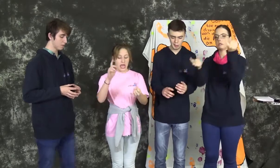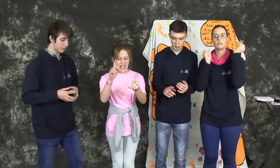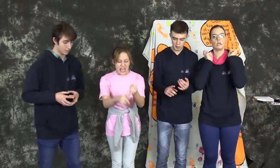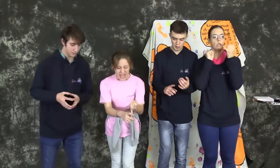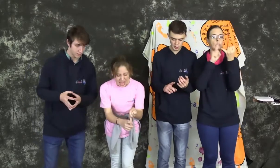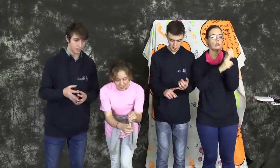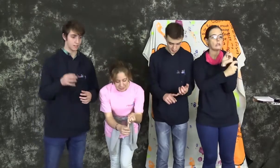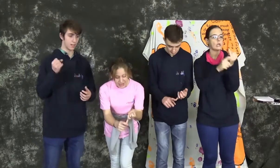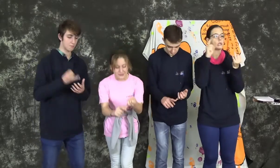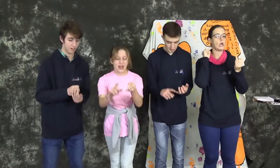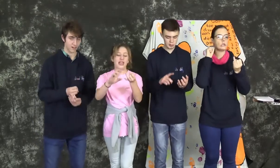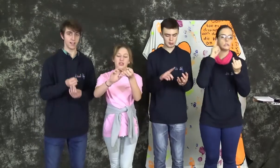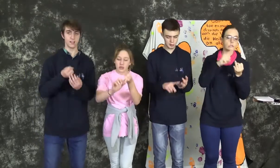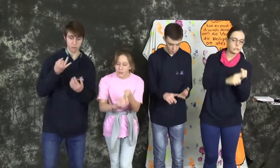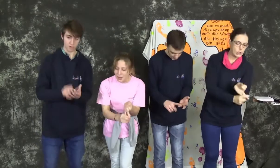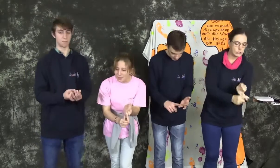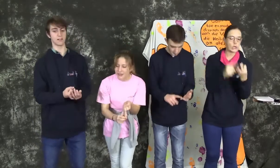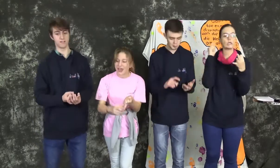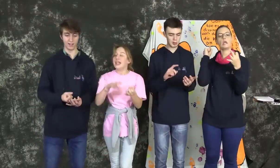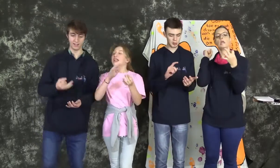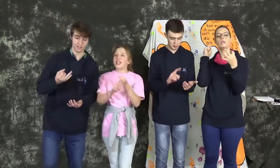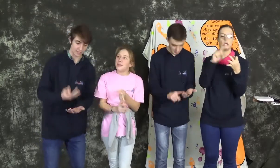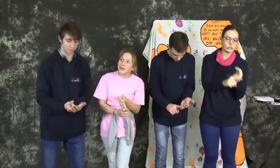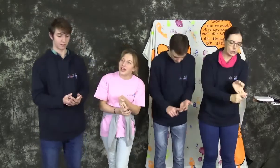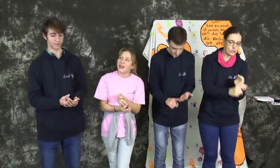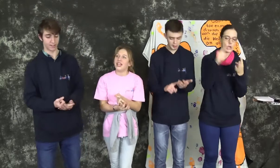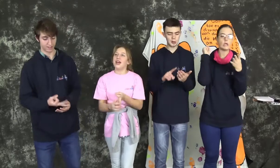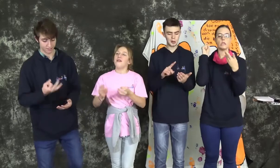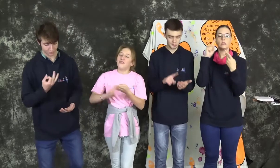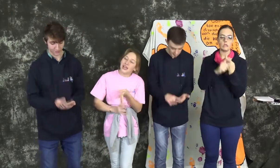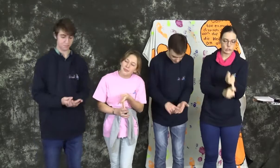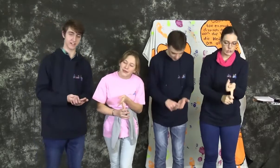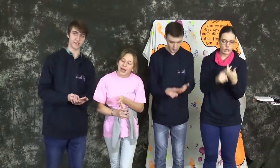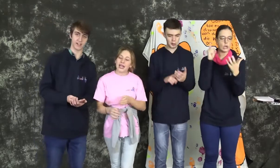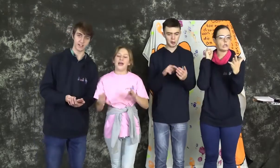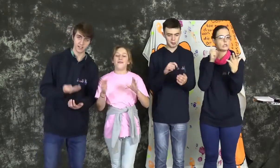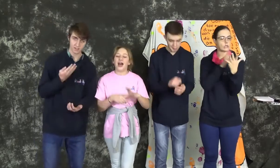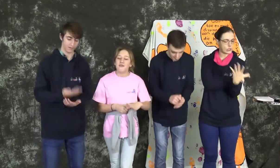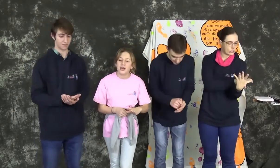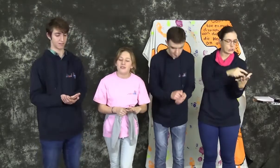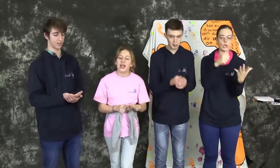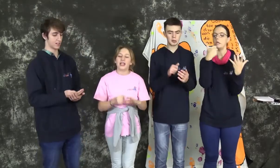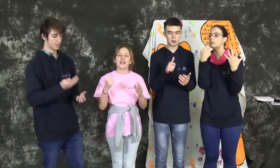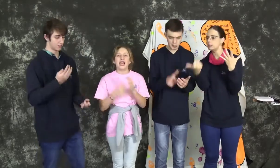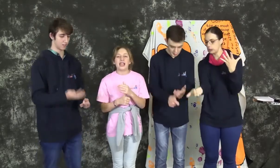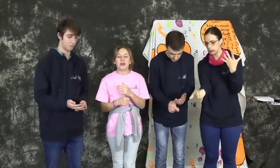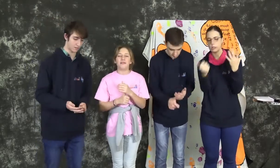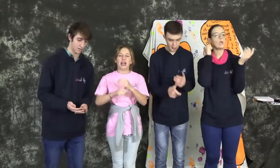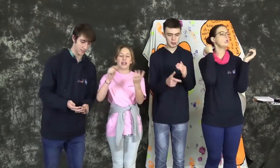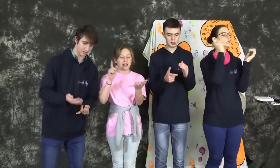pikkewyne? 1 pikkewyne, 2 pikkewyne, 3 pikkewyne, 4 pikkewyne, 5 pikkewyne, 6 pikkewyne,